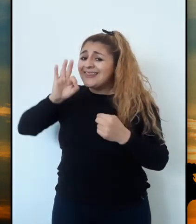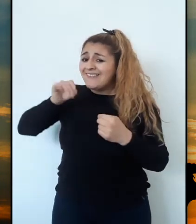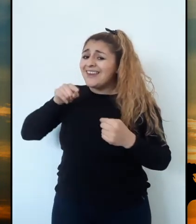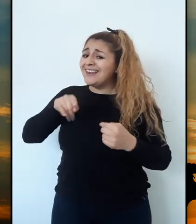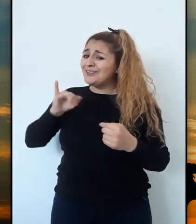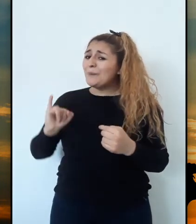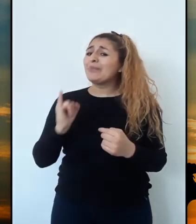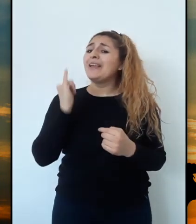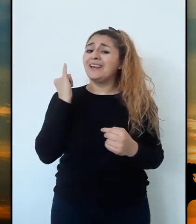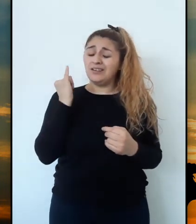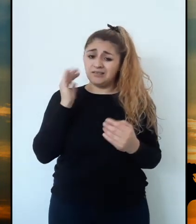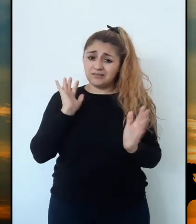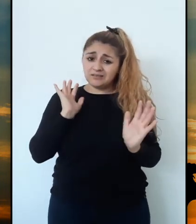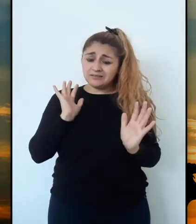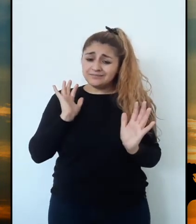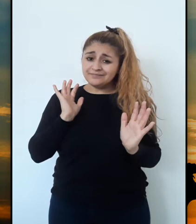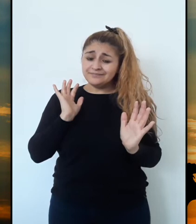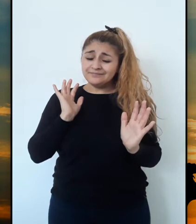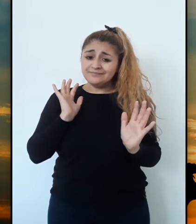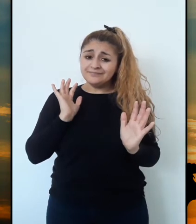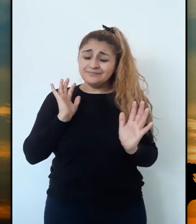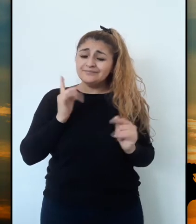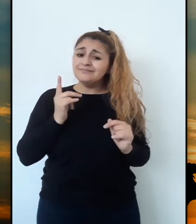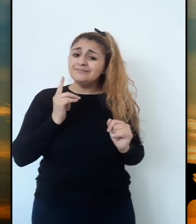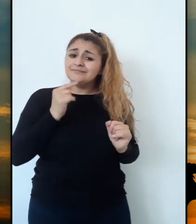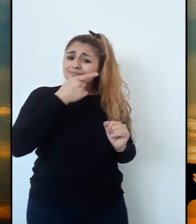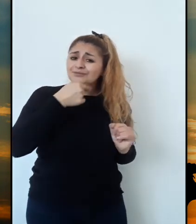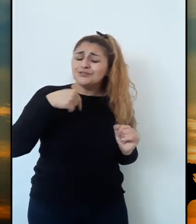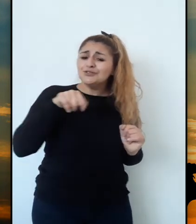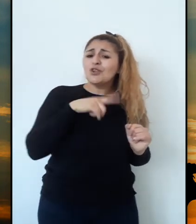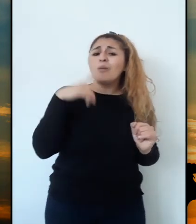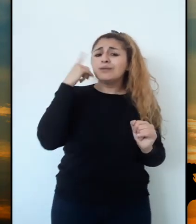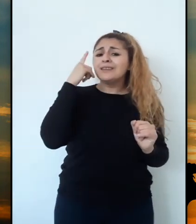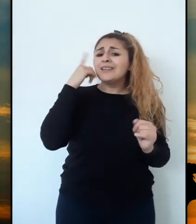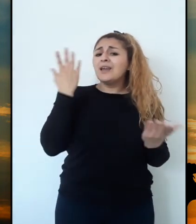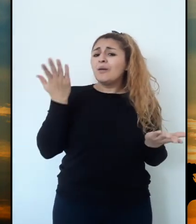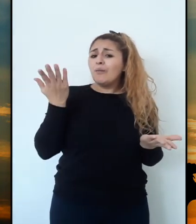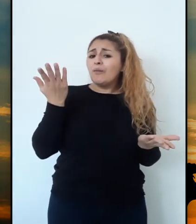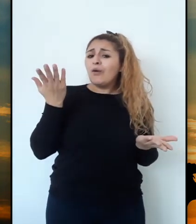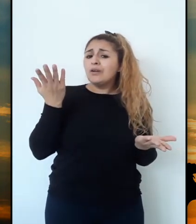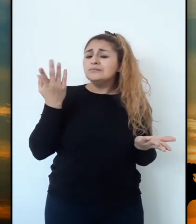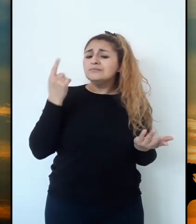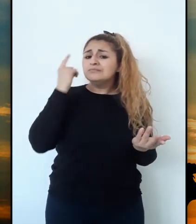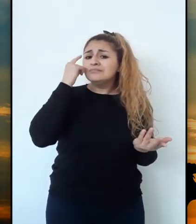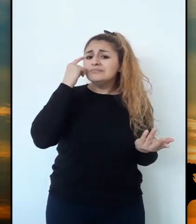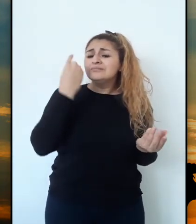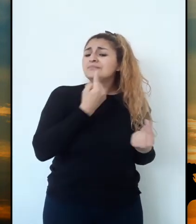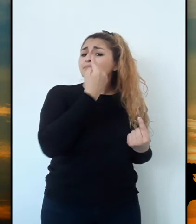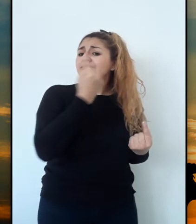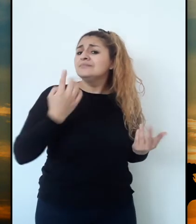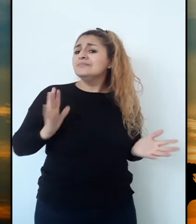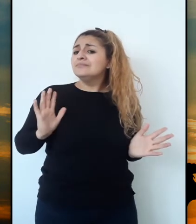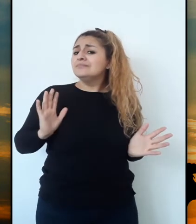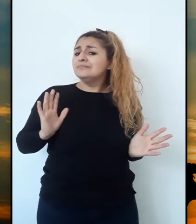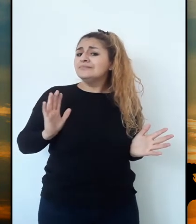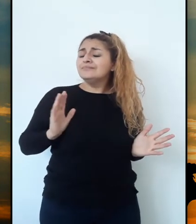C'est une bonne chose. Es una buena cosa. Parce que sa mort, porque su muerte, a donné